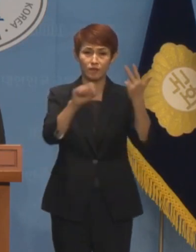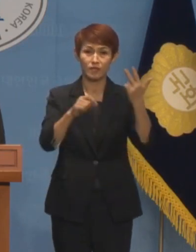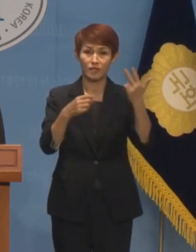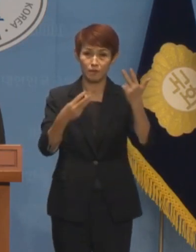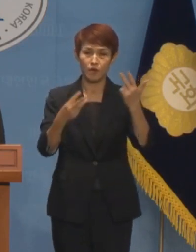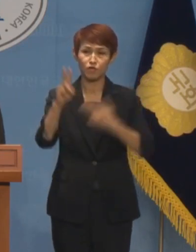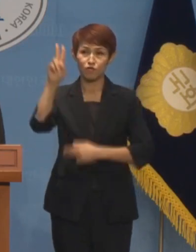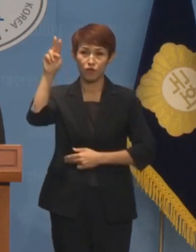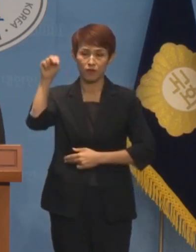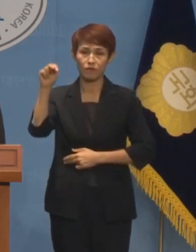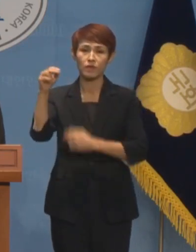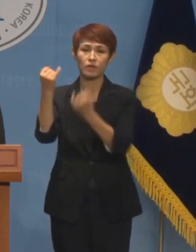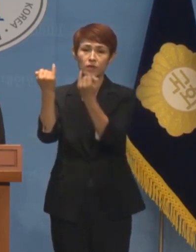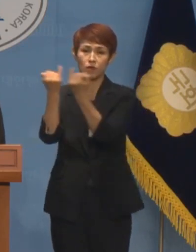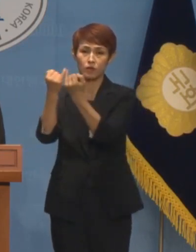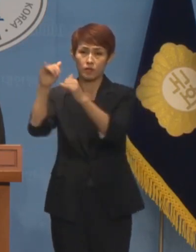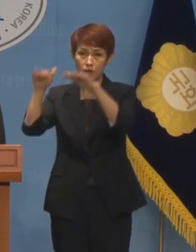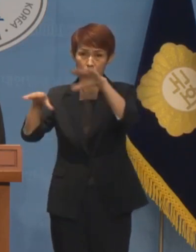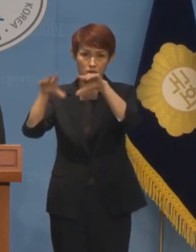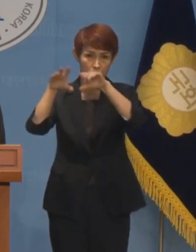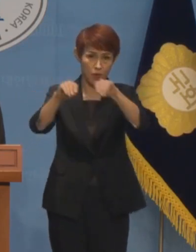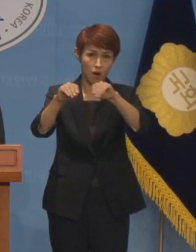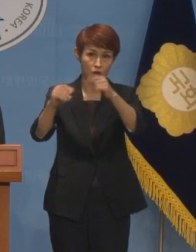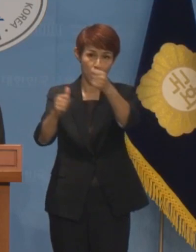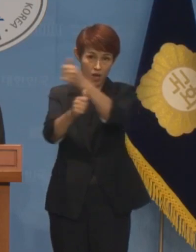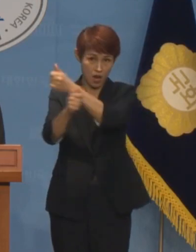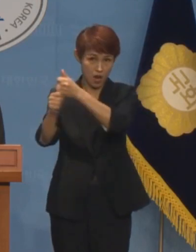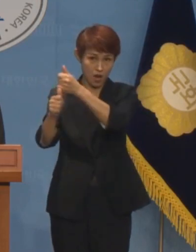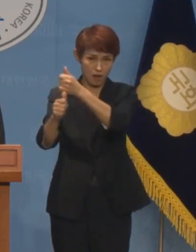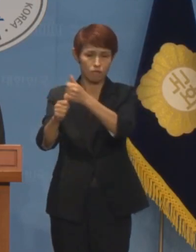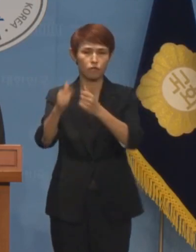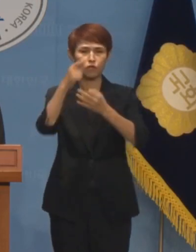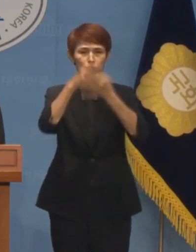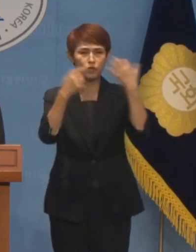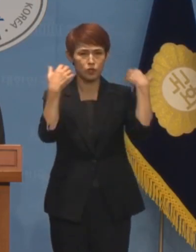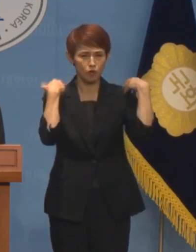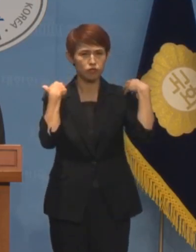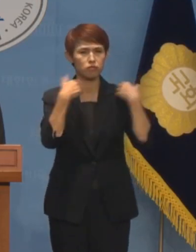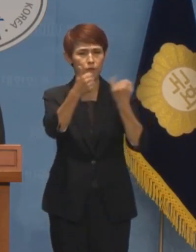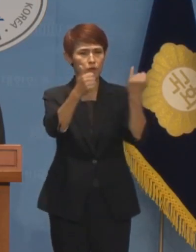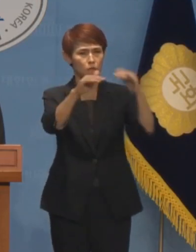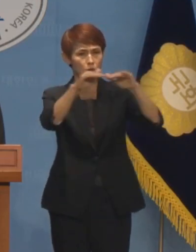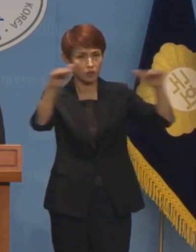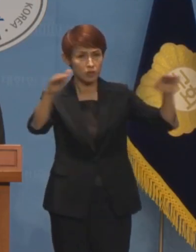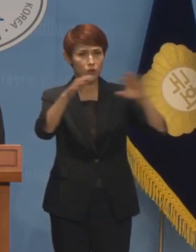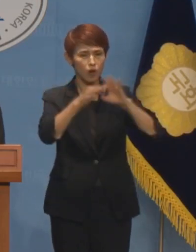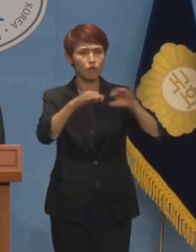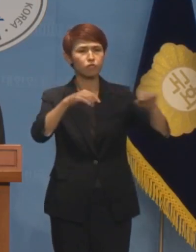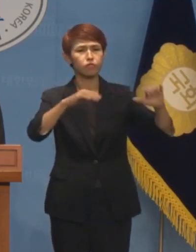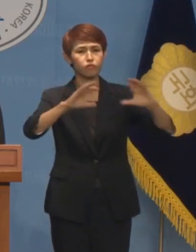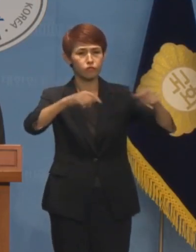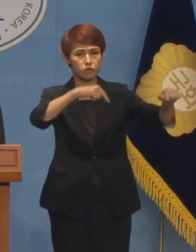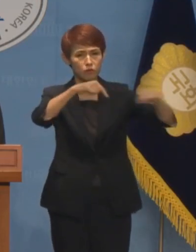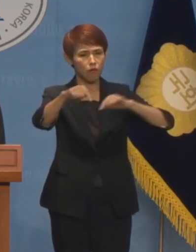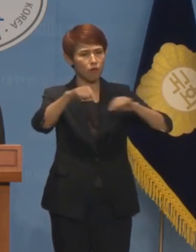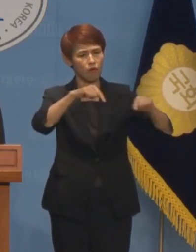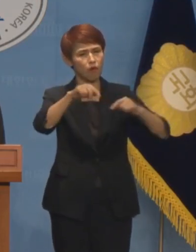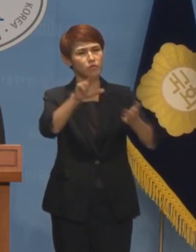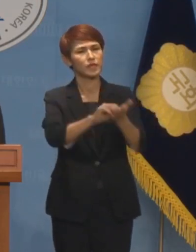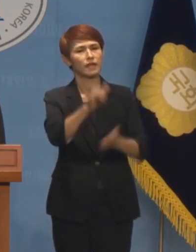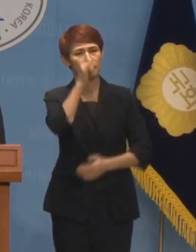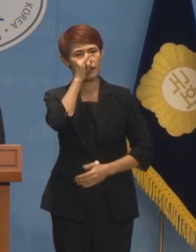UN 여성차별철폐위원회는 윤석열 정부의 성평등 정책에 반하는 국정 운영에 우려를